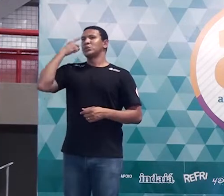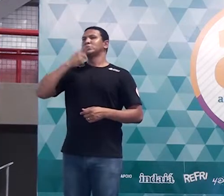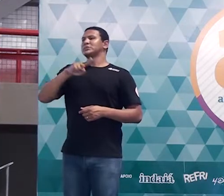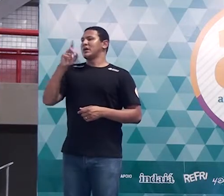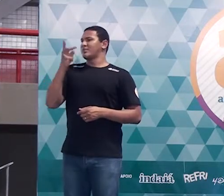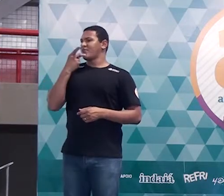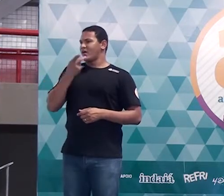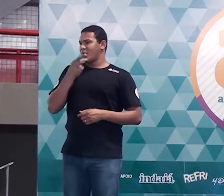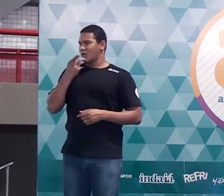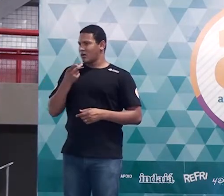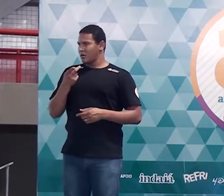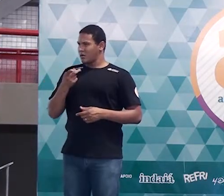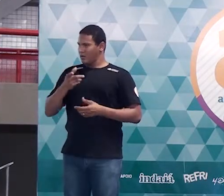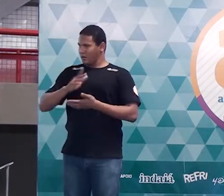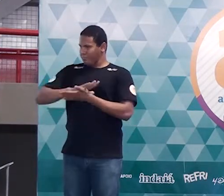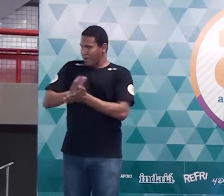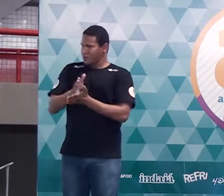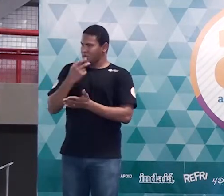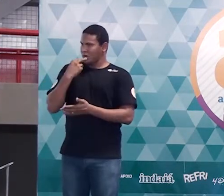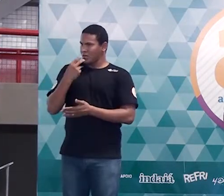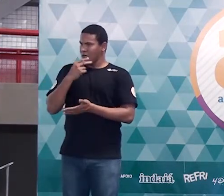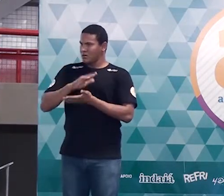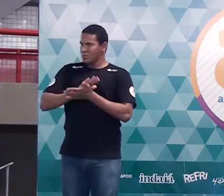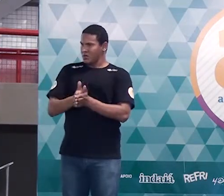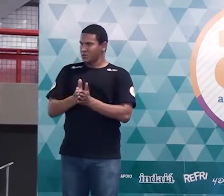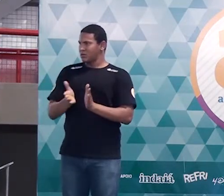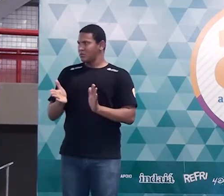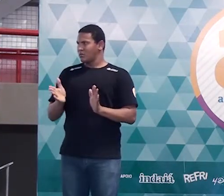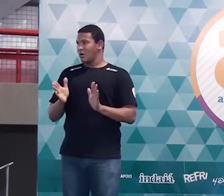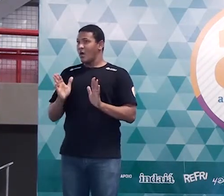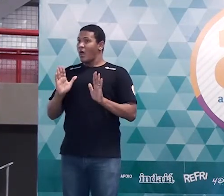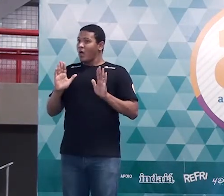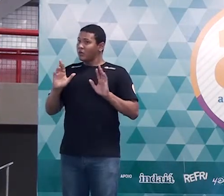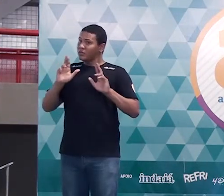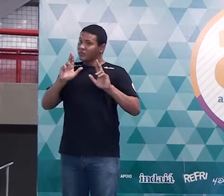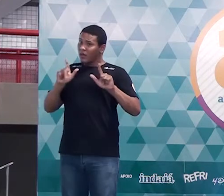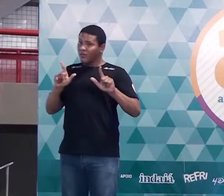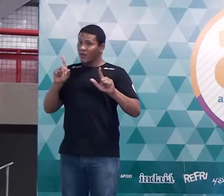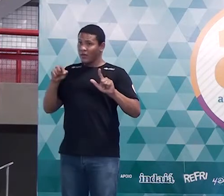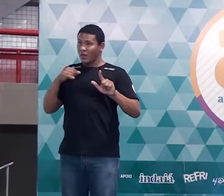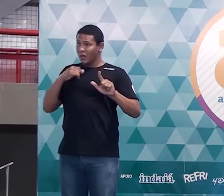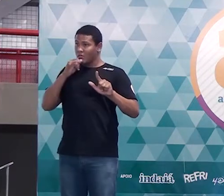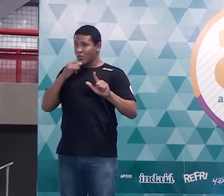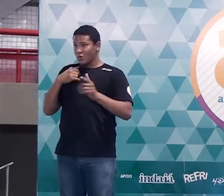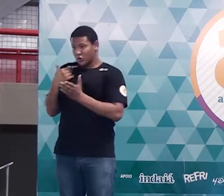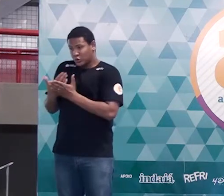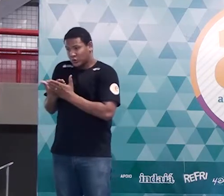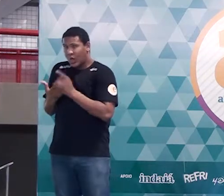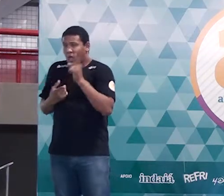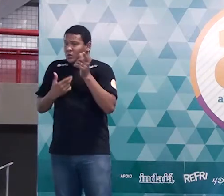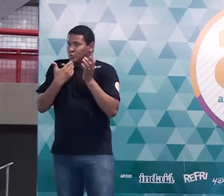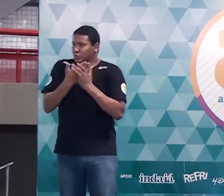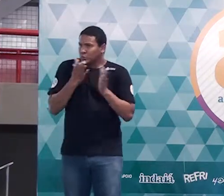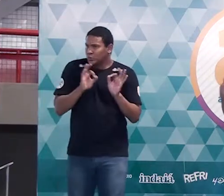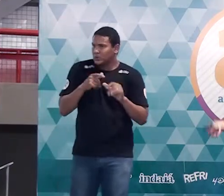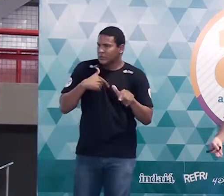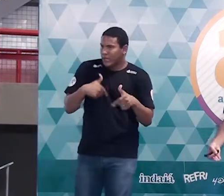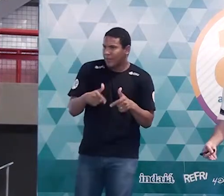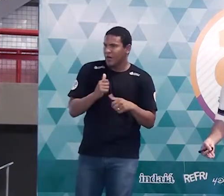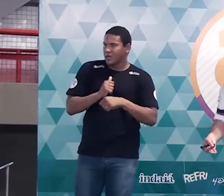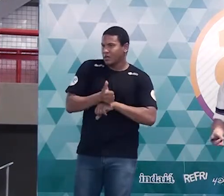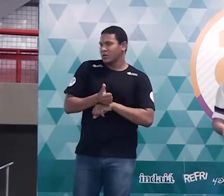um preconceito linguístico. Eles não tiveram as mesmas oportunidades que nós tivemos, mas